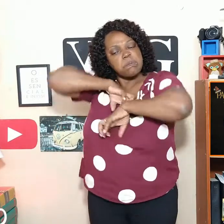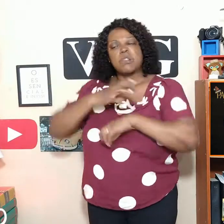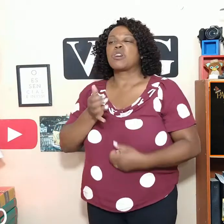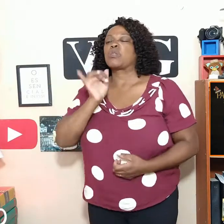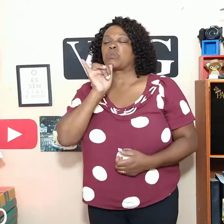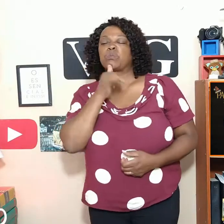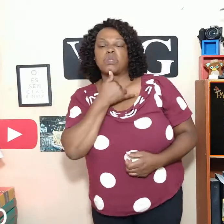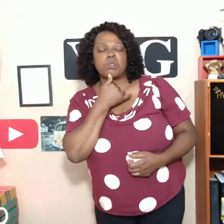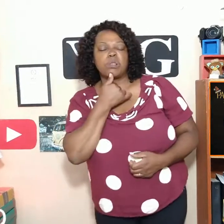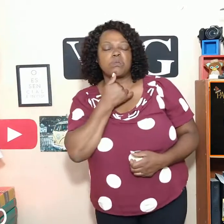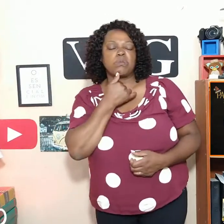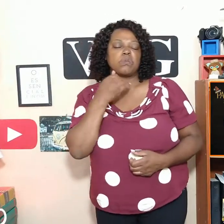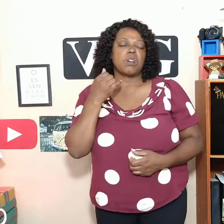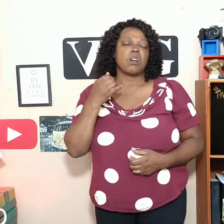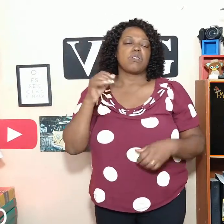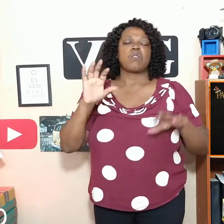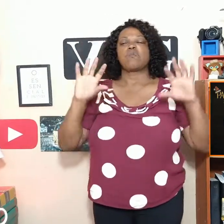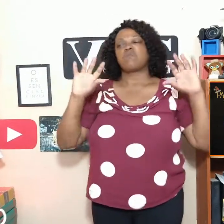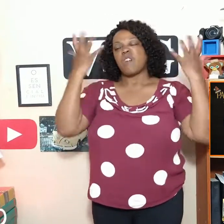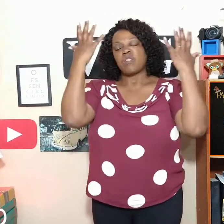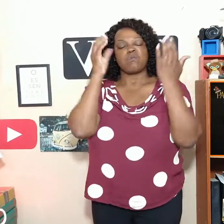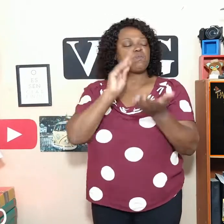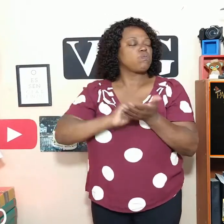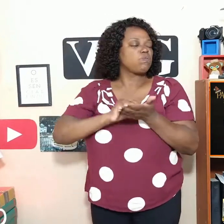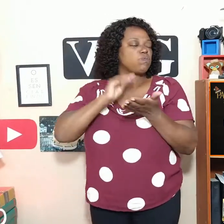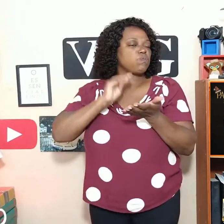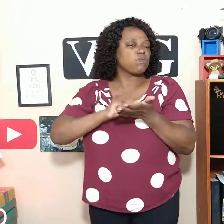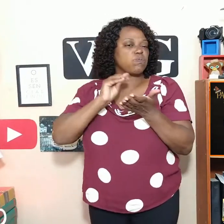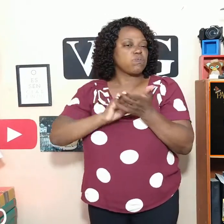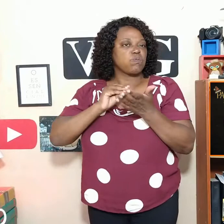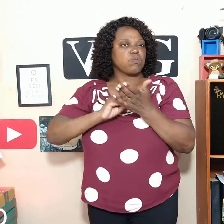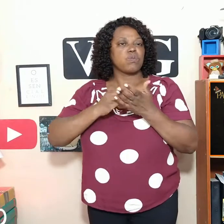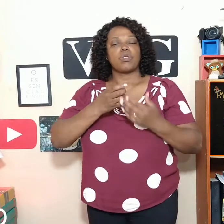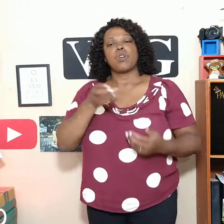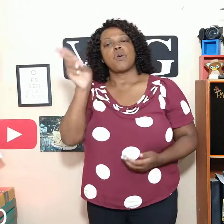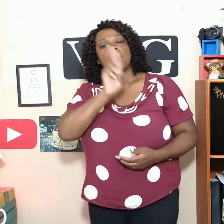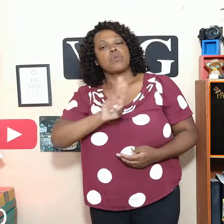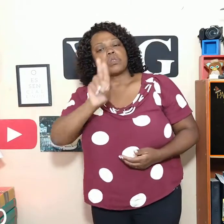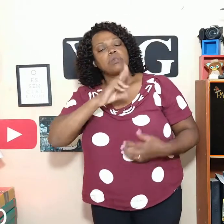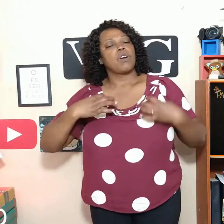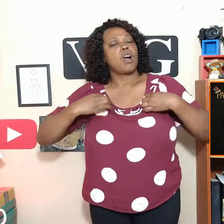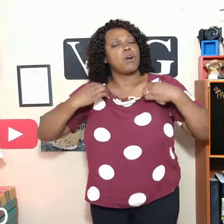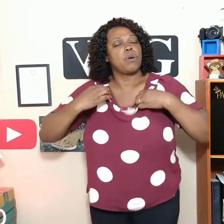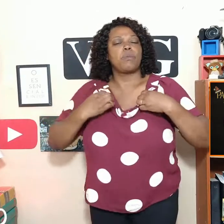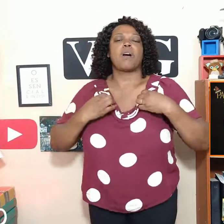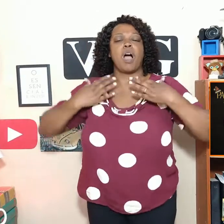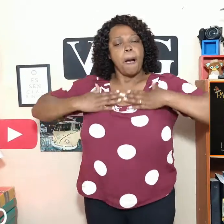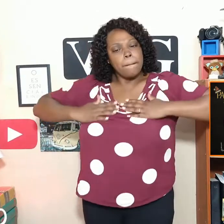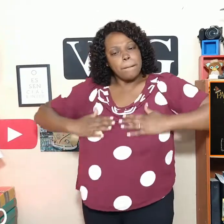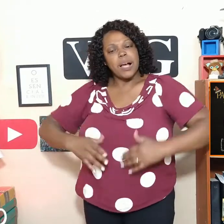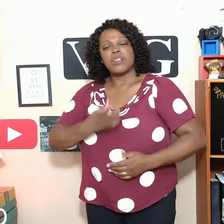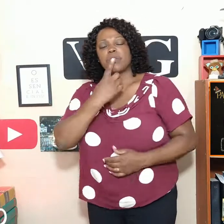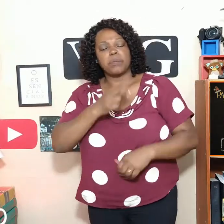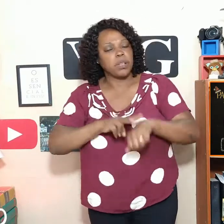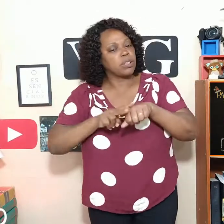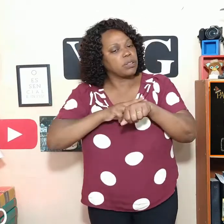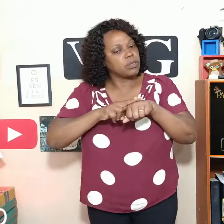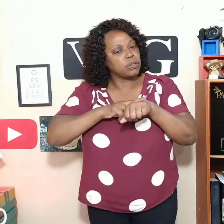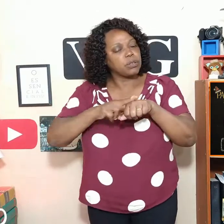a tristeza, a melancolia e a falta de festa. Ele usava roupas com peles, vermelhas ou verdes, e sua origem está no fim da Idade Média.